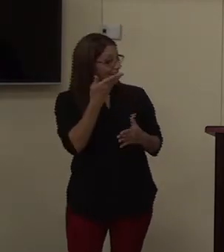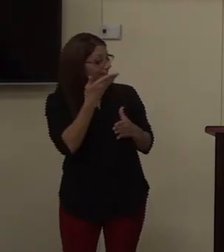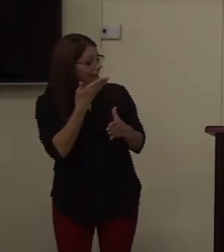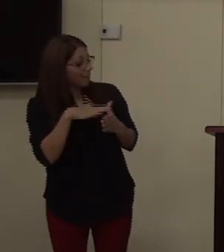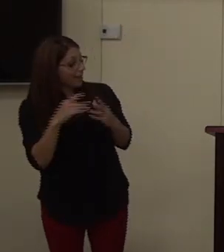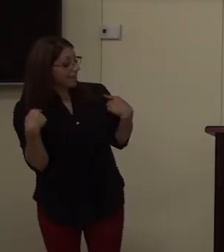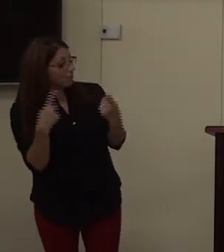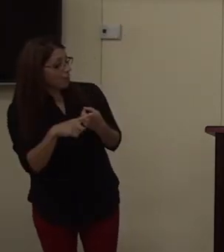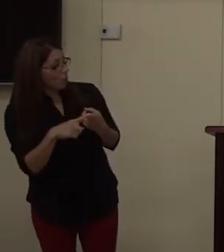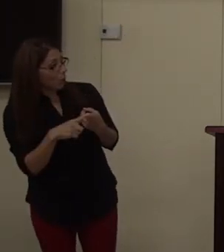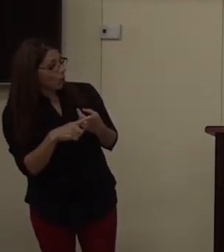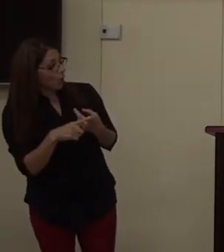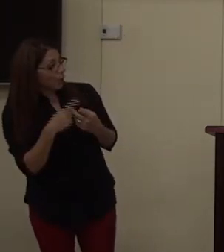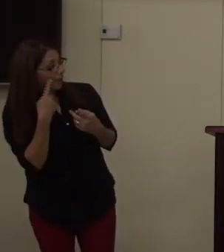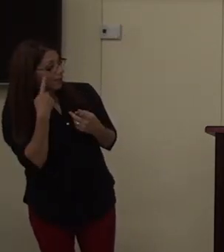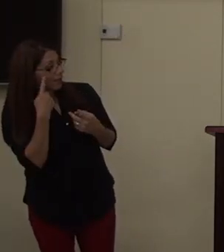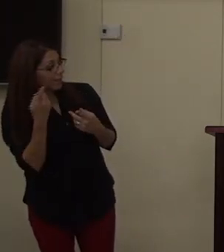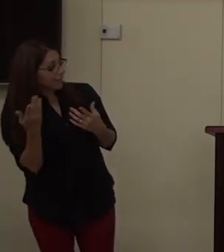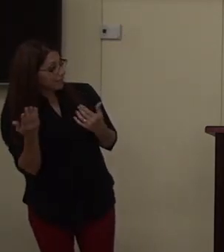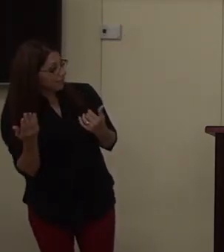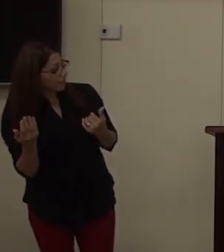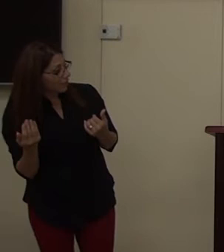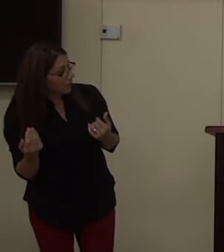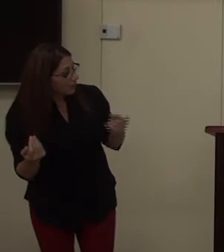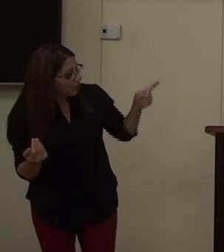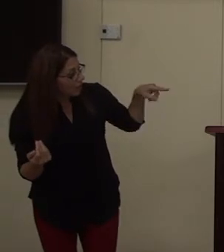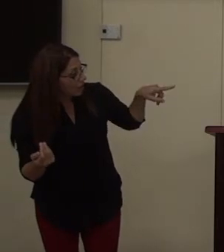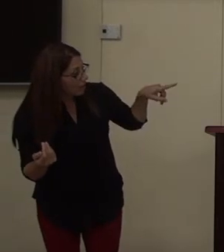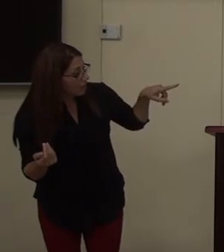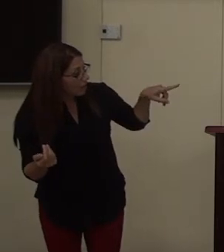pero fíjense en algunas líneas, dice por ejemplo, esta es muy interesante,